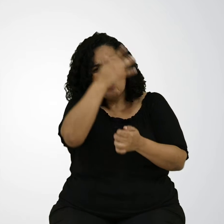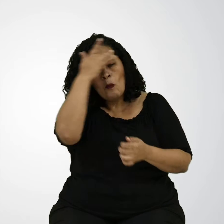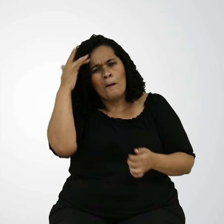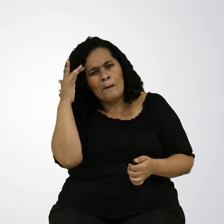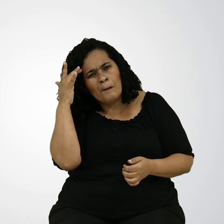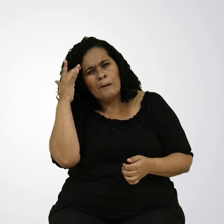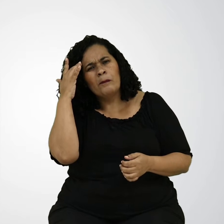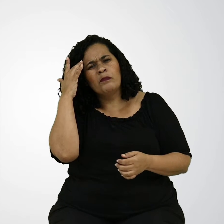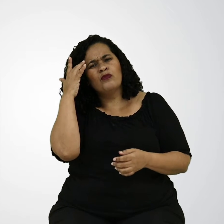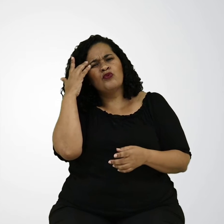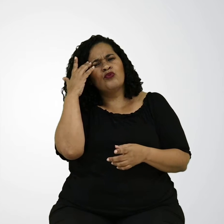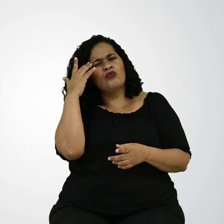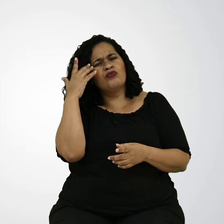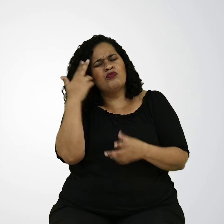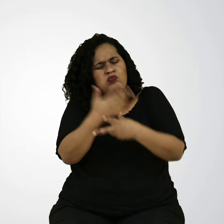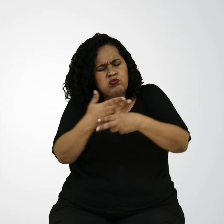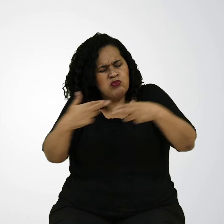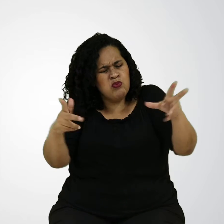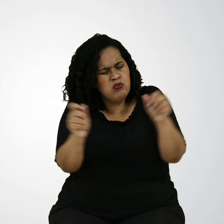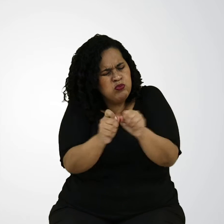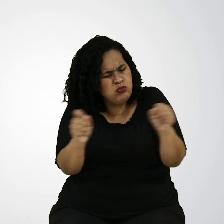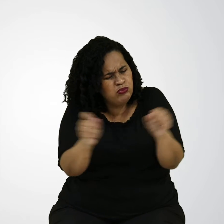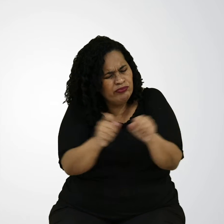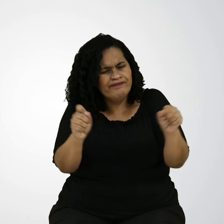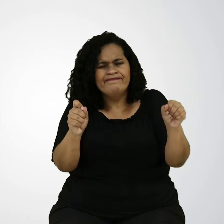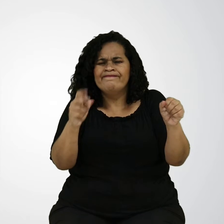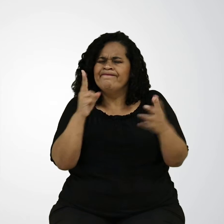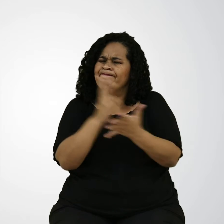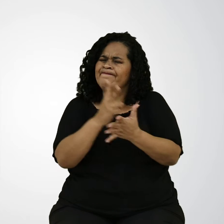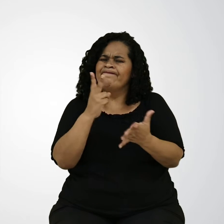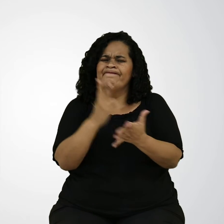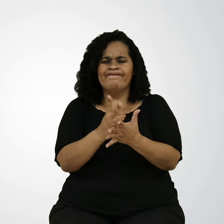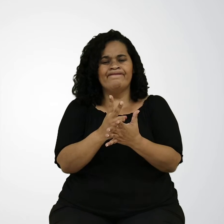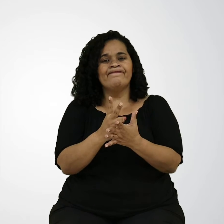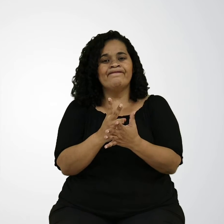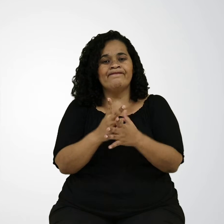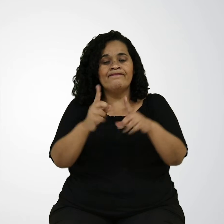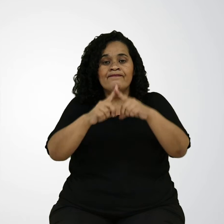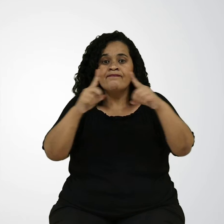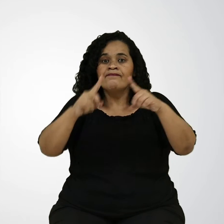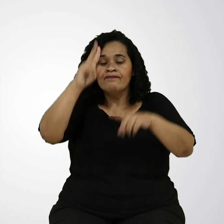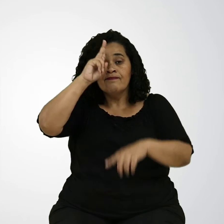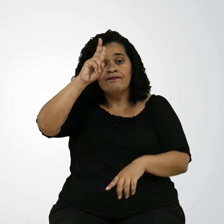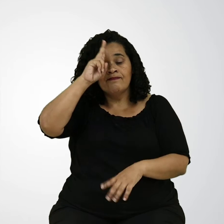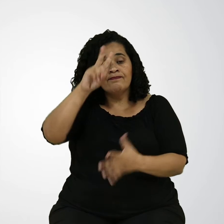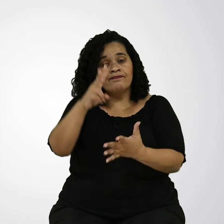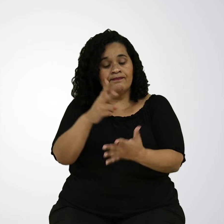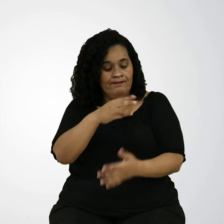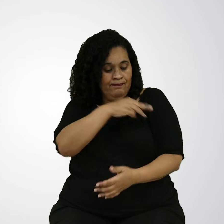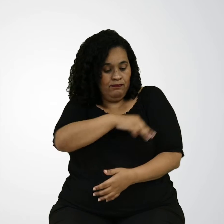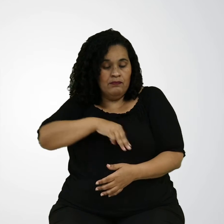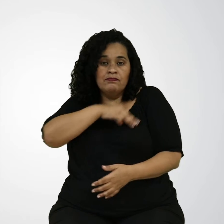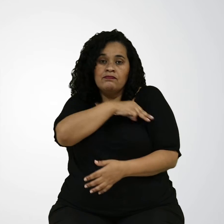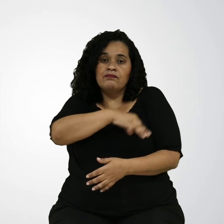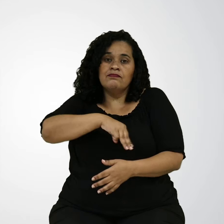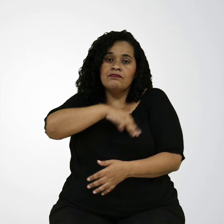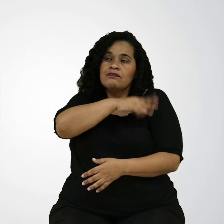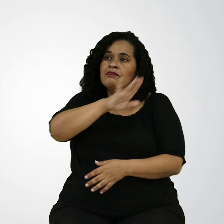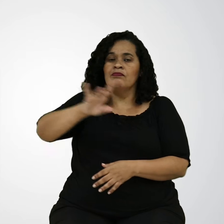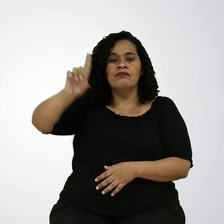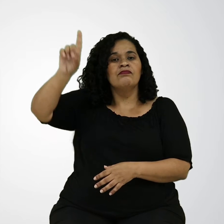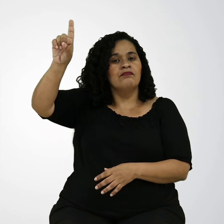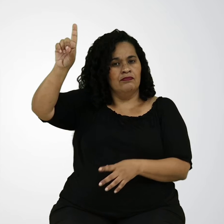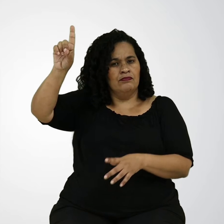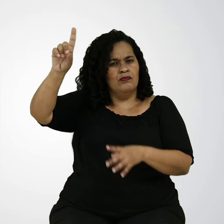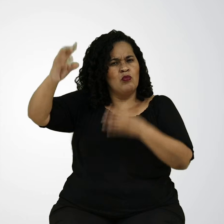estão atarefadas, as pessoas estão nos seus afazeres, mas como que a missão de Deus pode ser exercida dentro